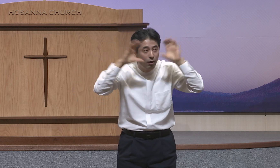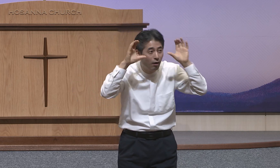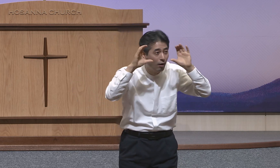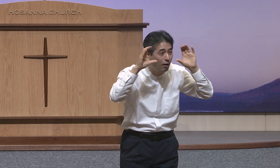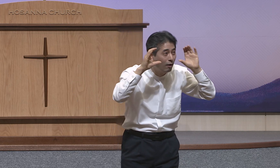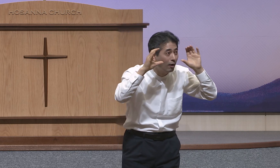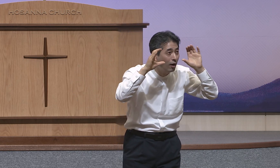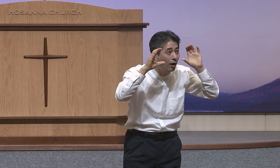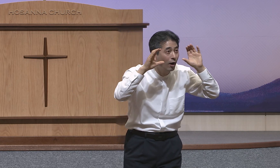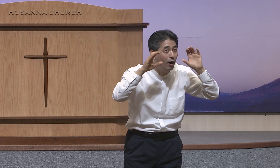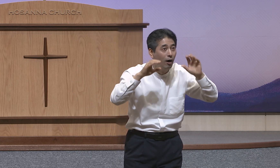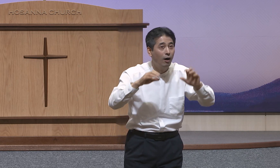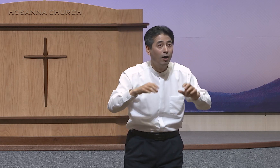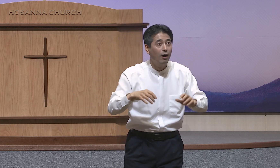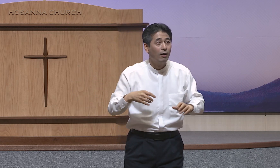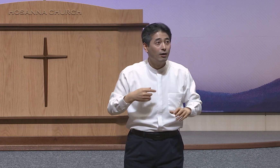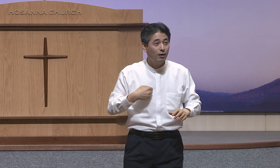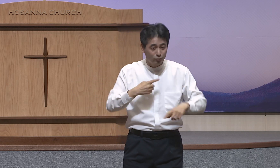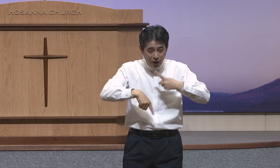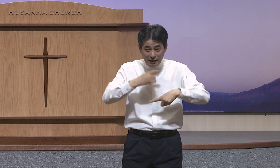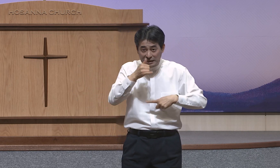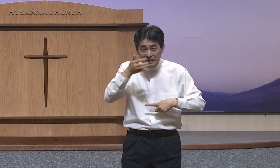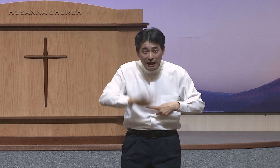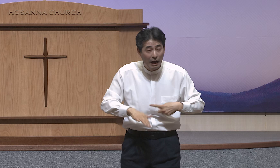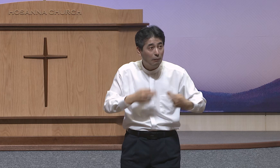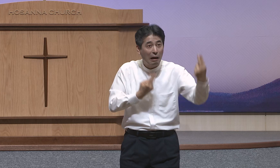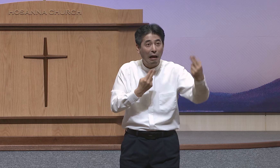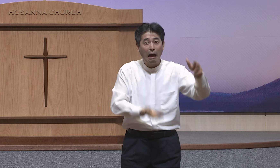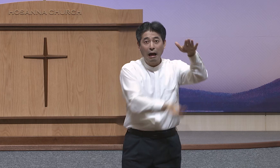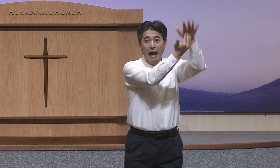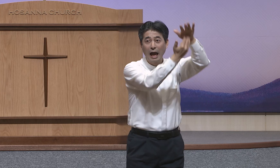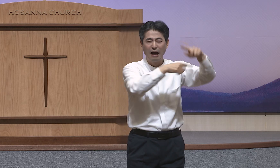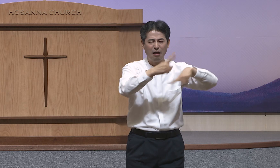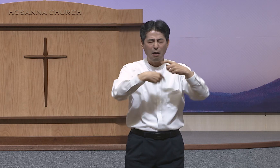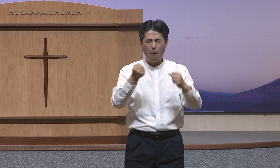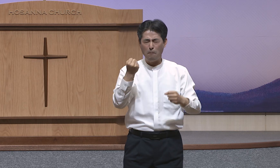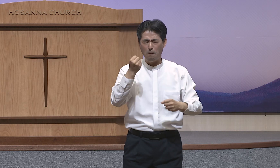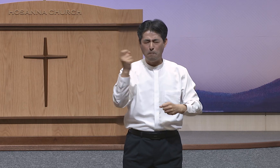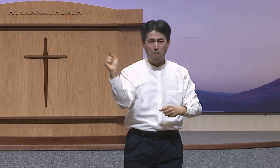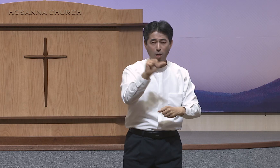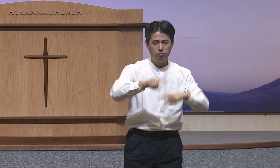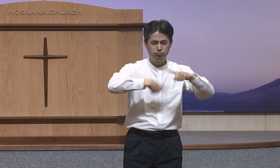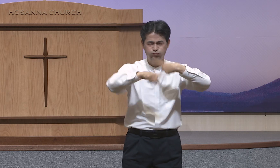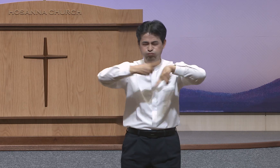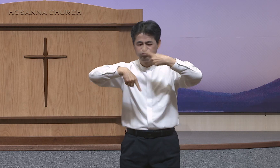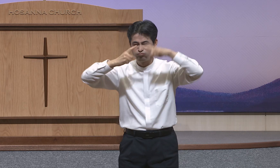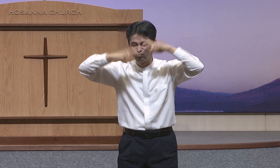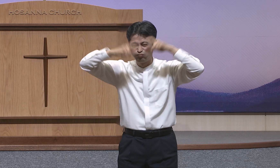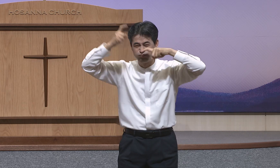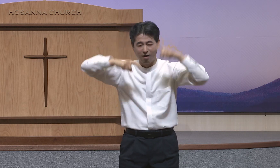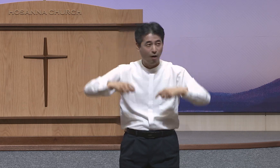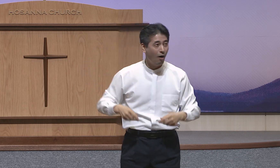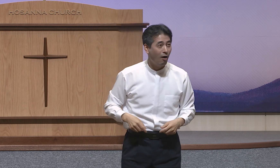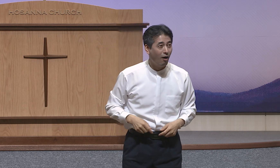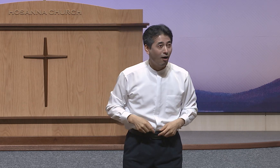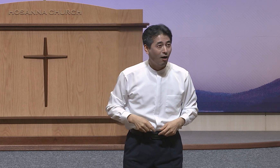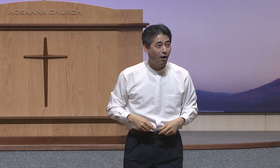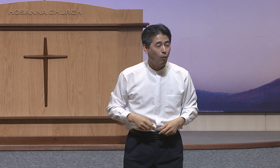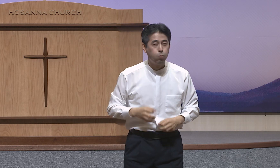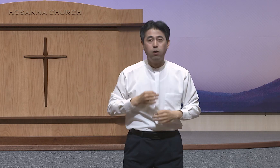정말 수어를 떠듬떠듬 하고 있었는데 그래서 내 수어하고는 다르구나. 정말 빠르고 정말 표정도